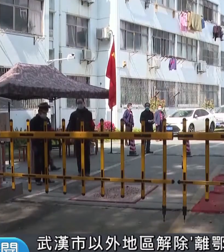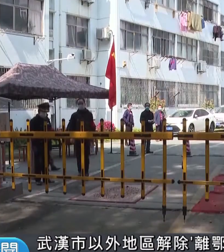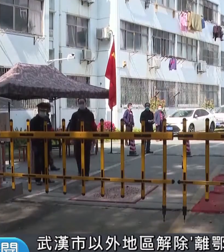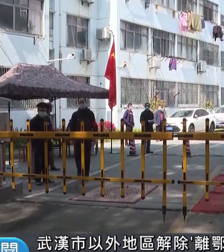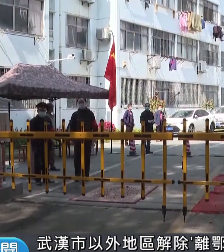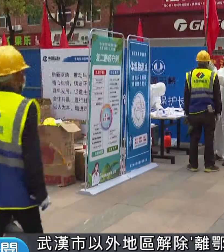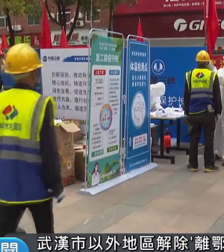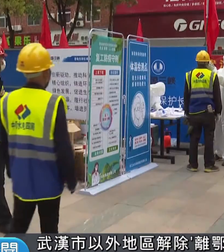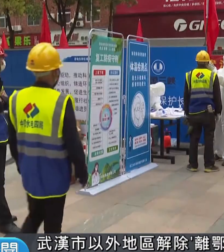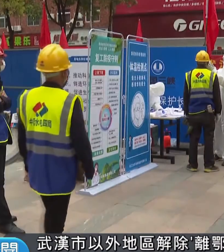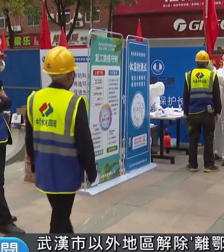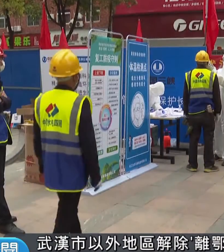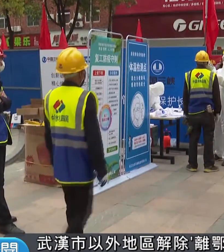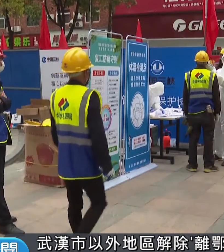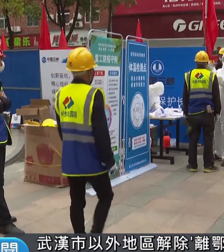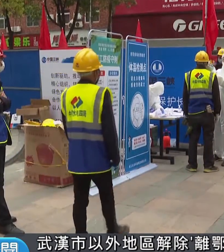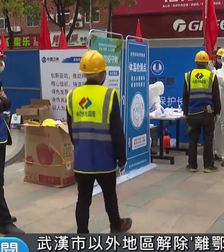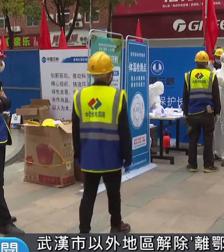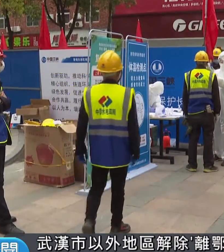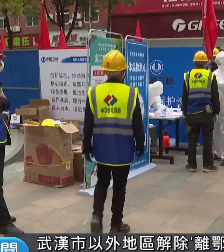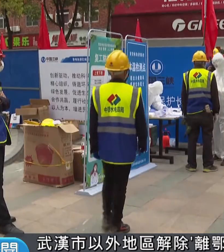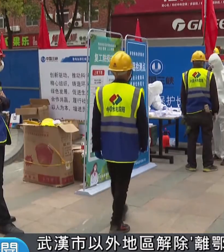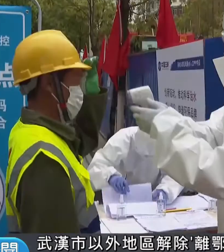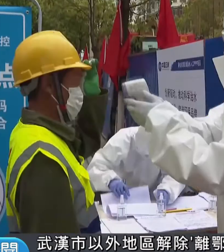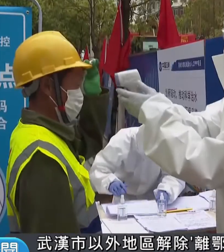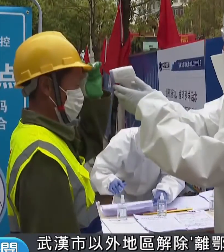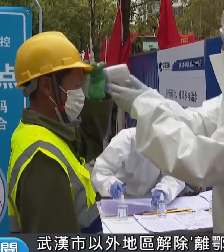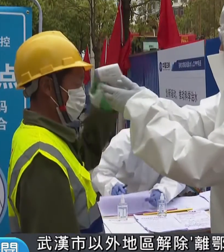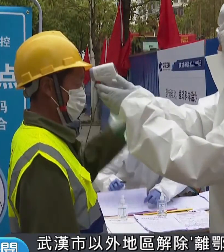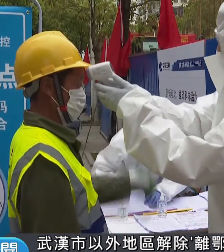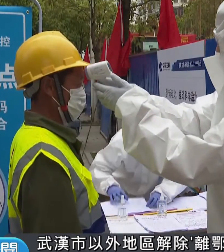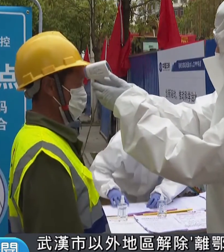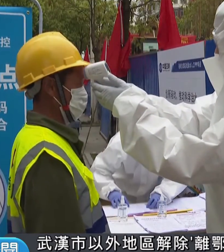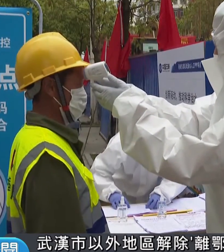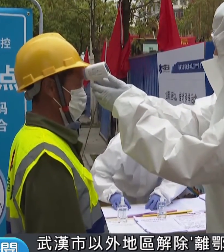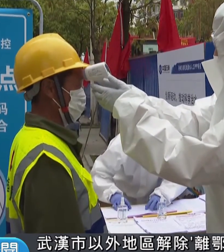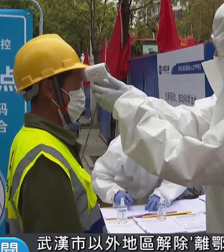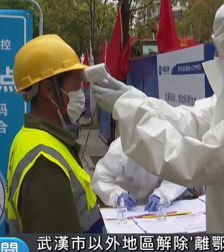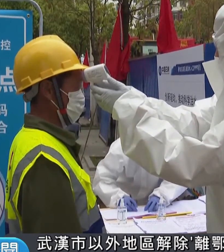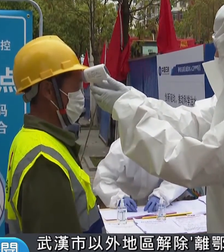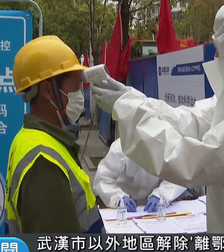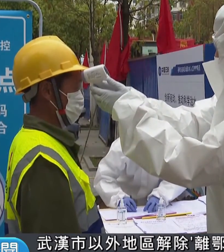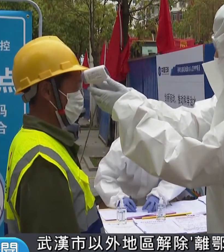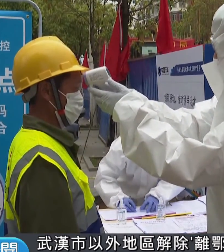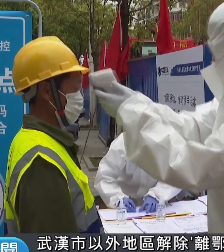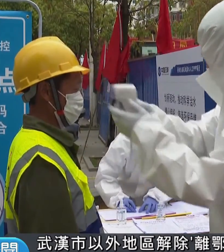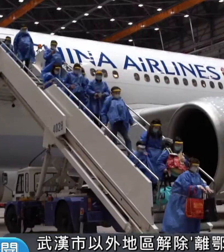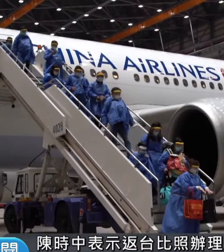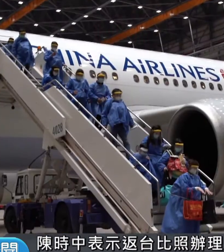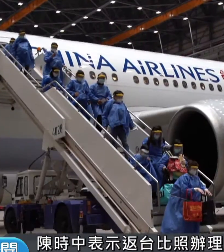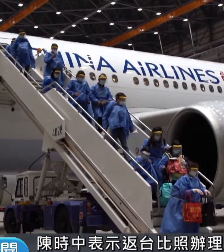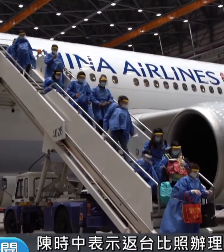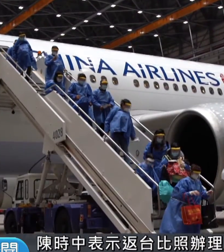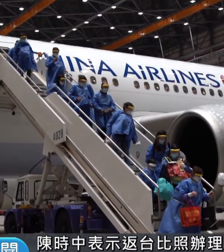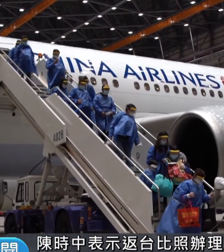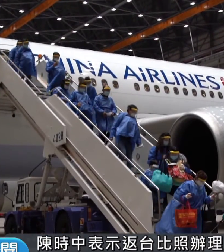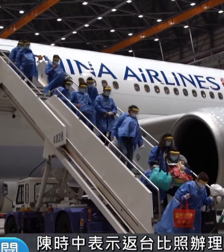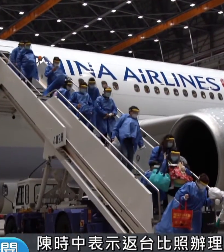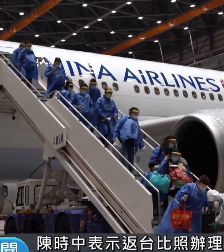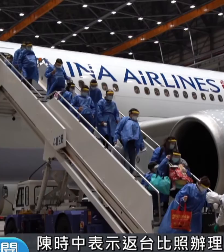市以外地区解除离二通道管控，武汉市也将在4月8号解除封城。陈时中表示，返台比